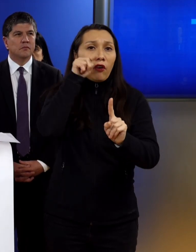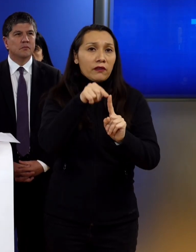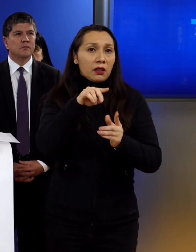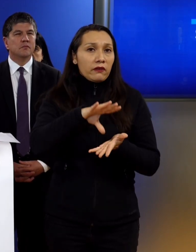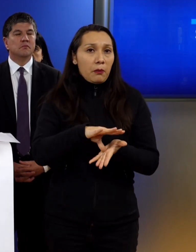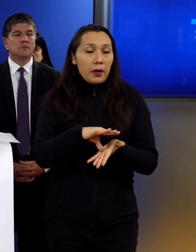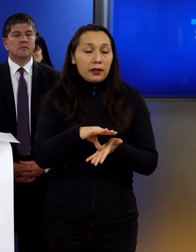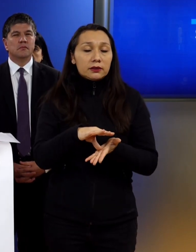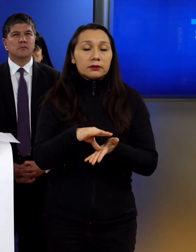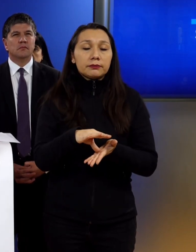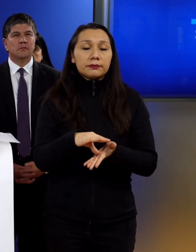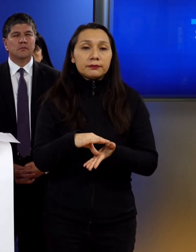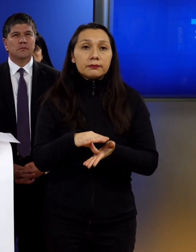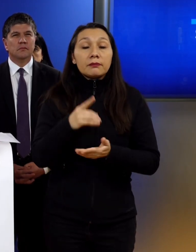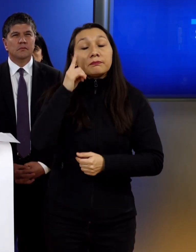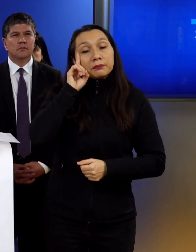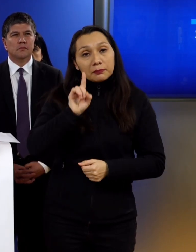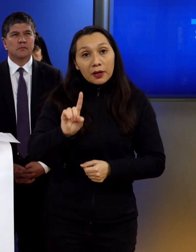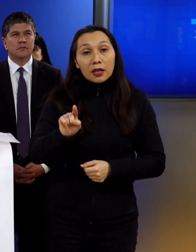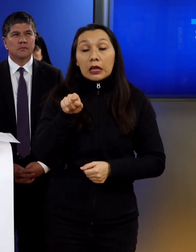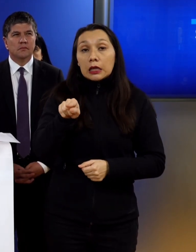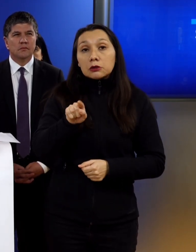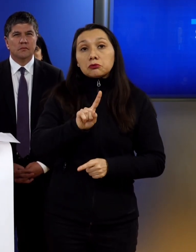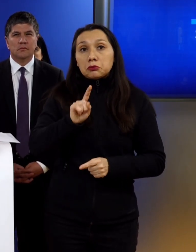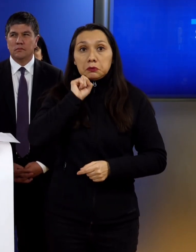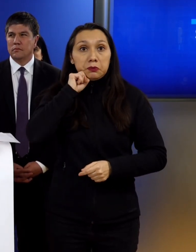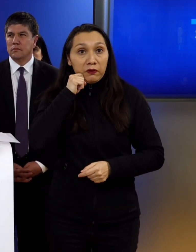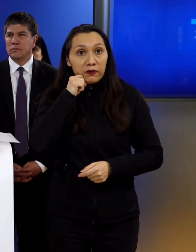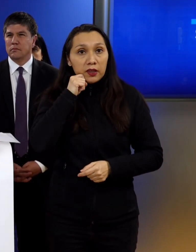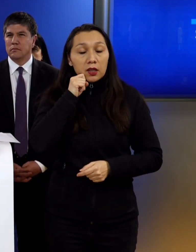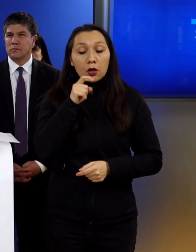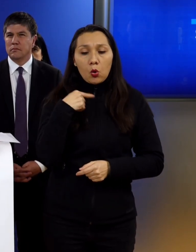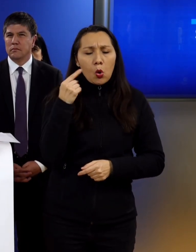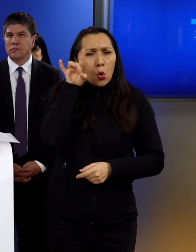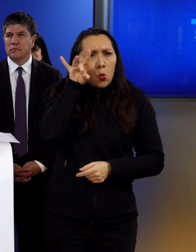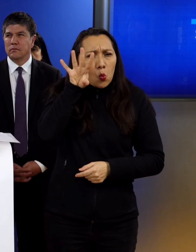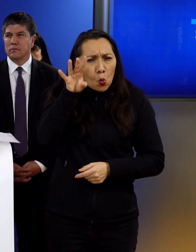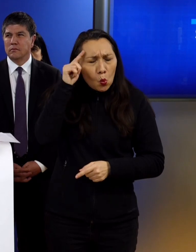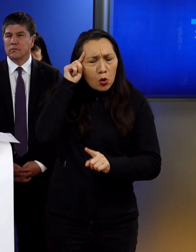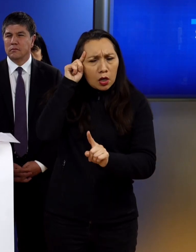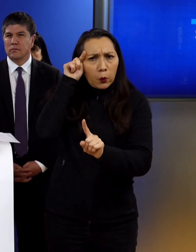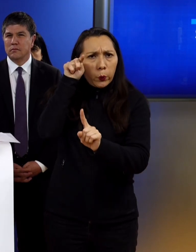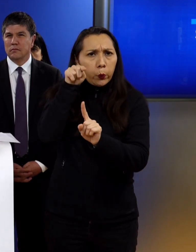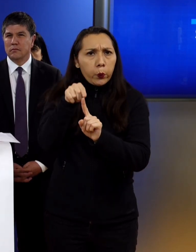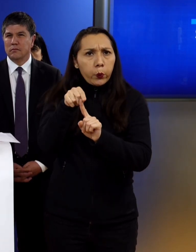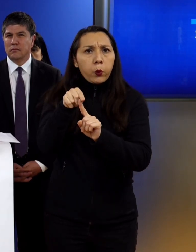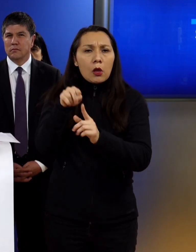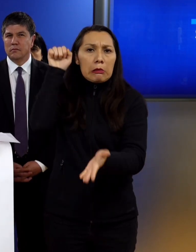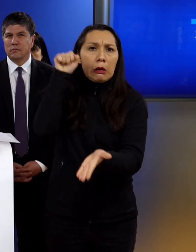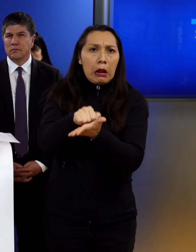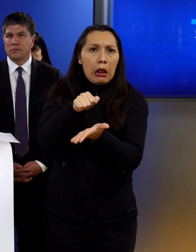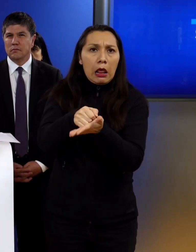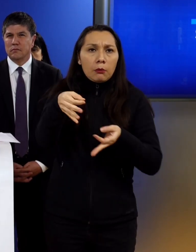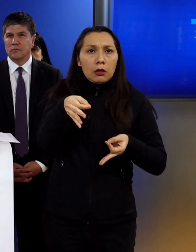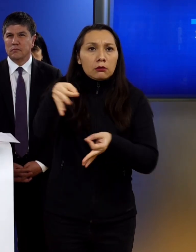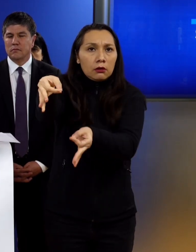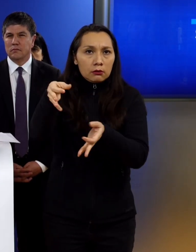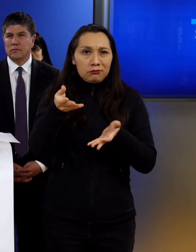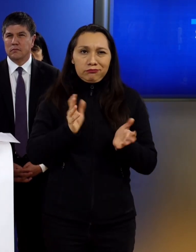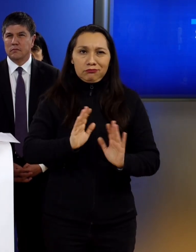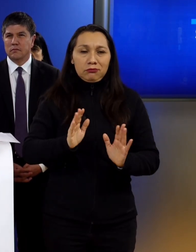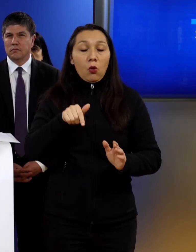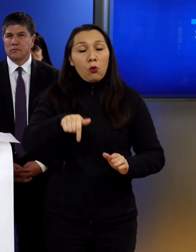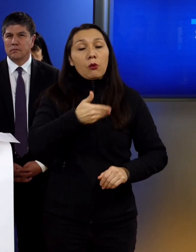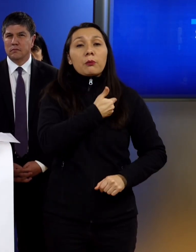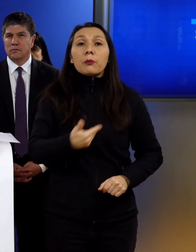país. Sin embargo, eso no quiere decir que nuestro único vehículo sean las notas de protesta. Hoy